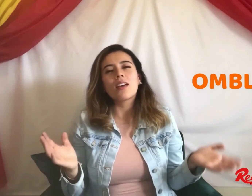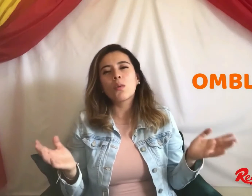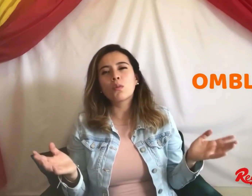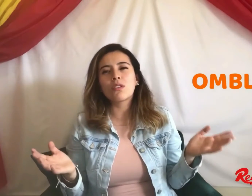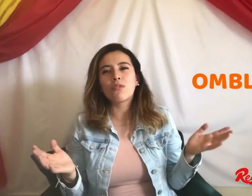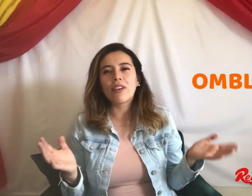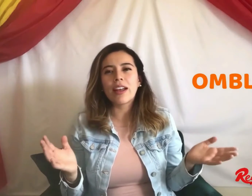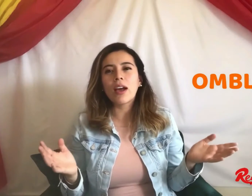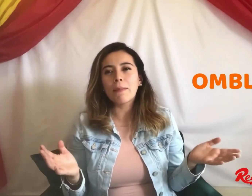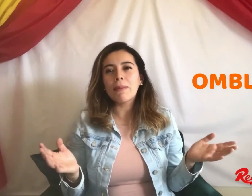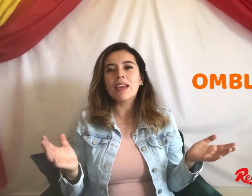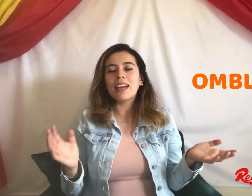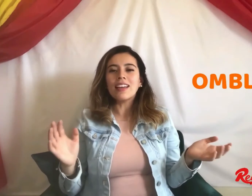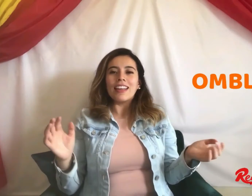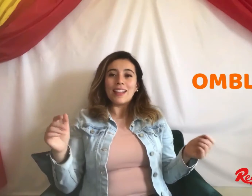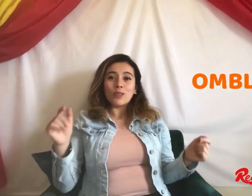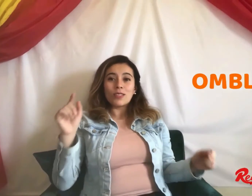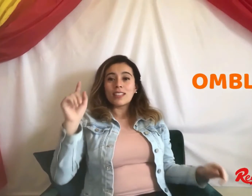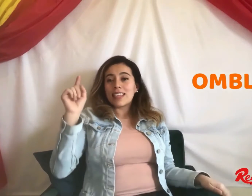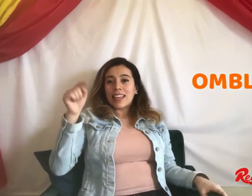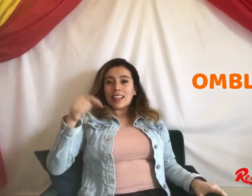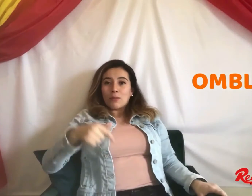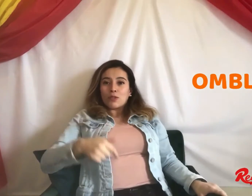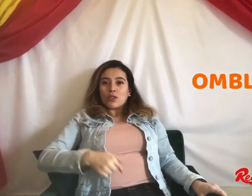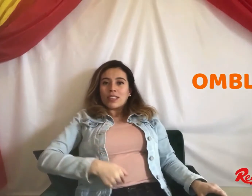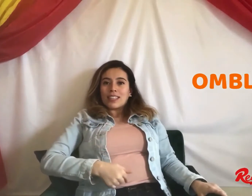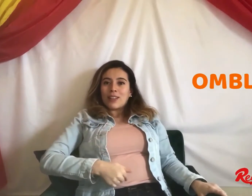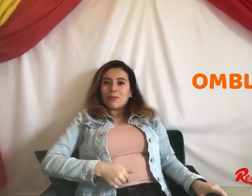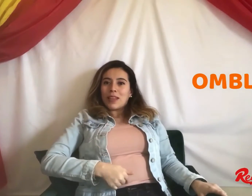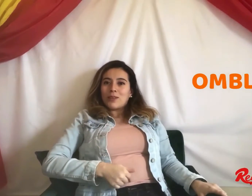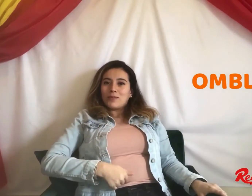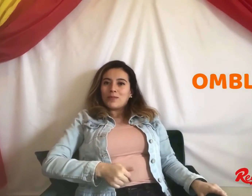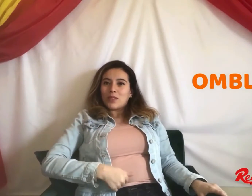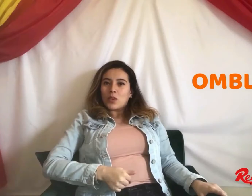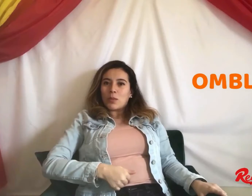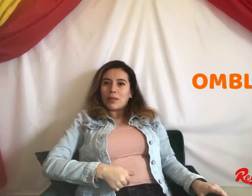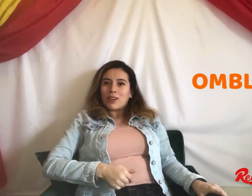como si fuera mímica, entonces señalamos dónde está el ombligo. Ombligo.